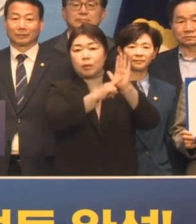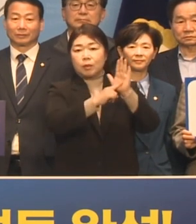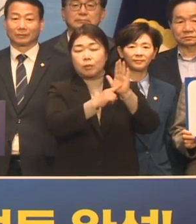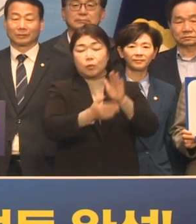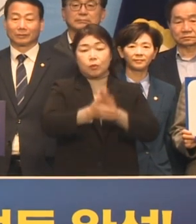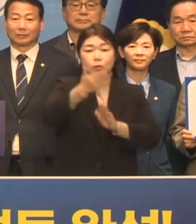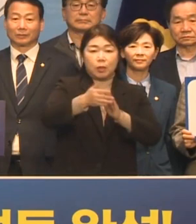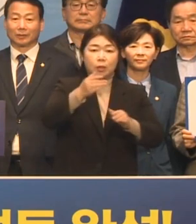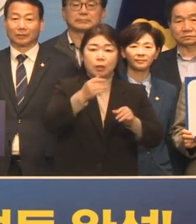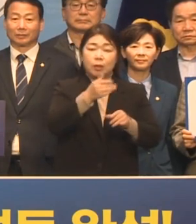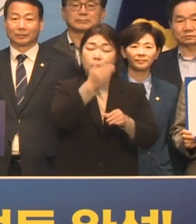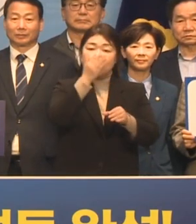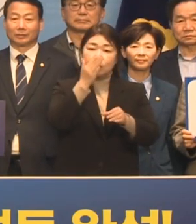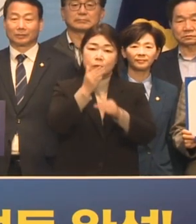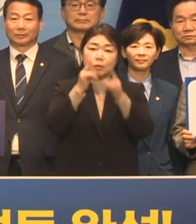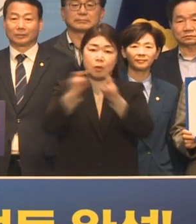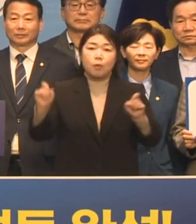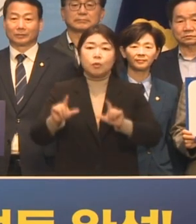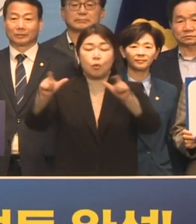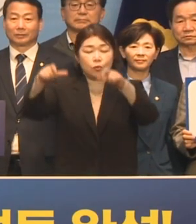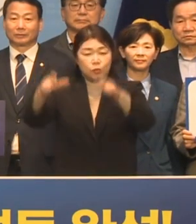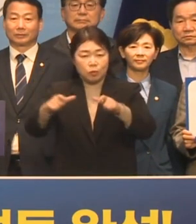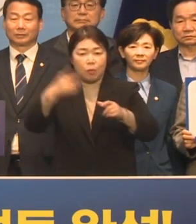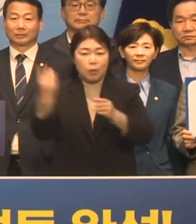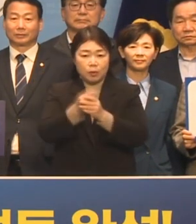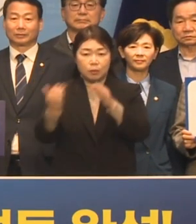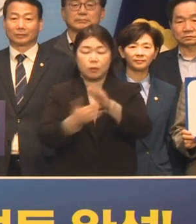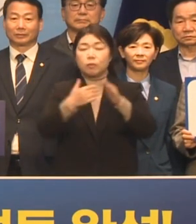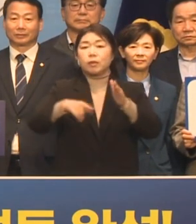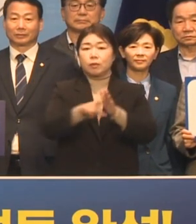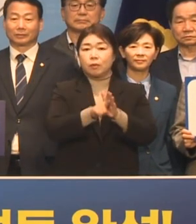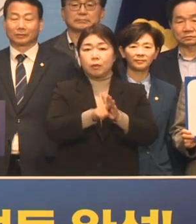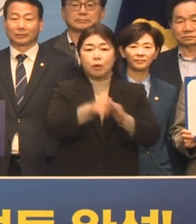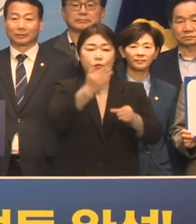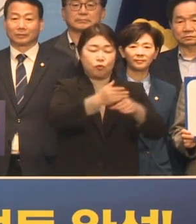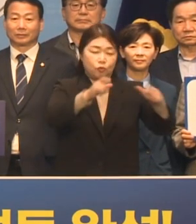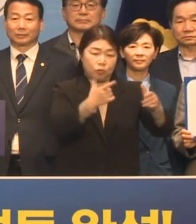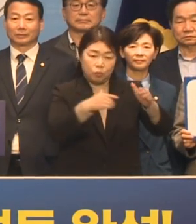완성하고 대한민국의 미래 비전을 열어가겠습니다.